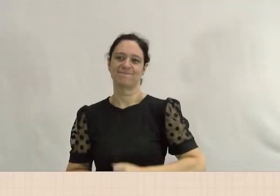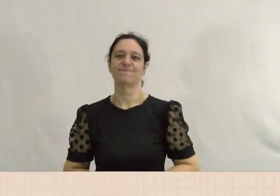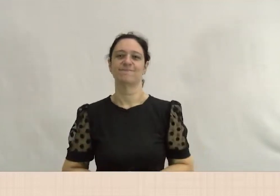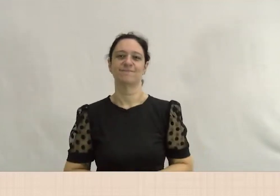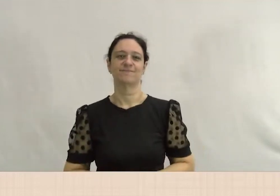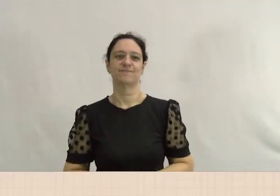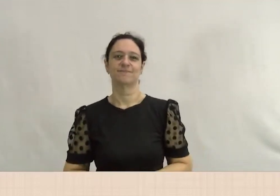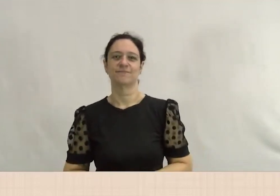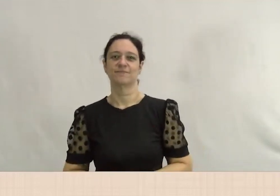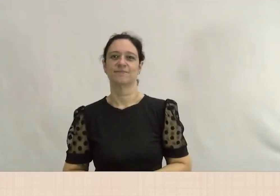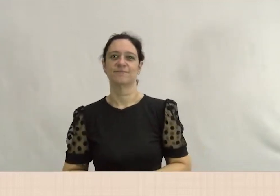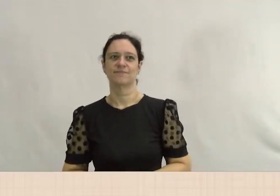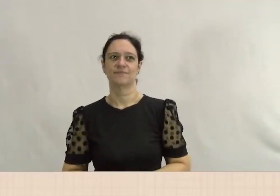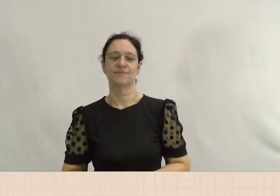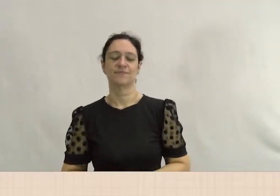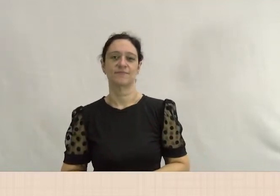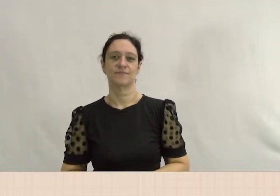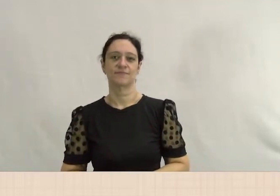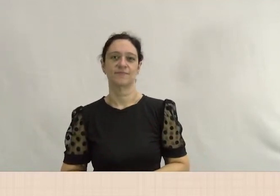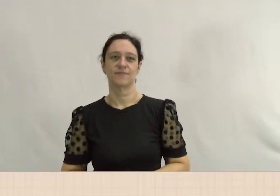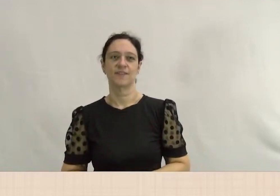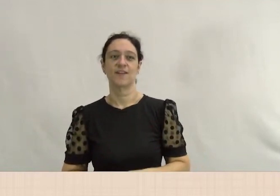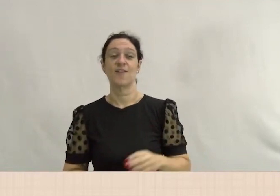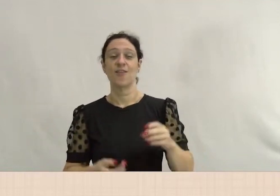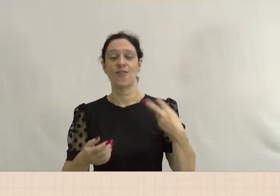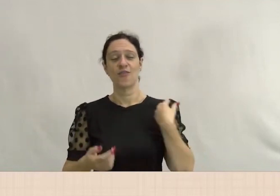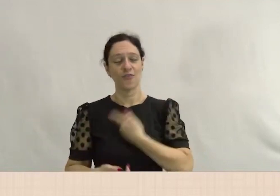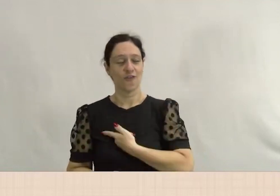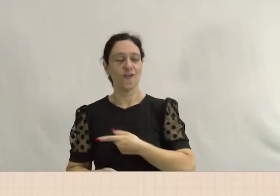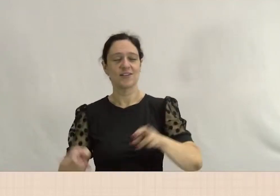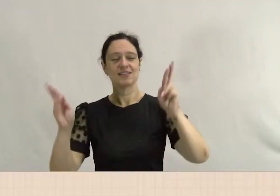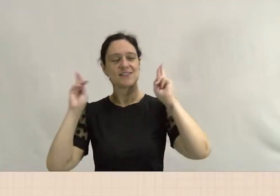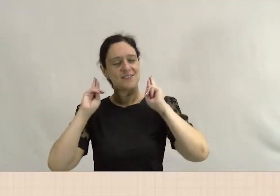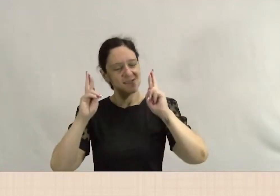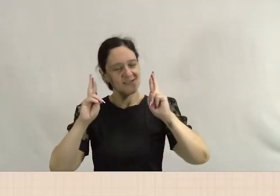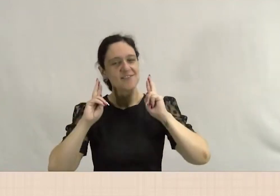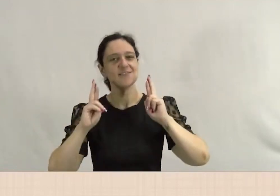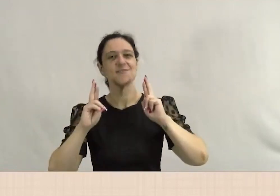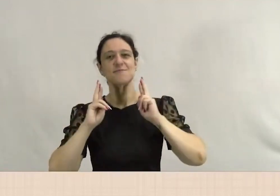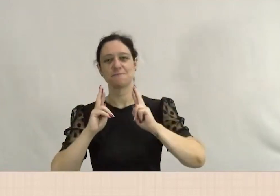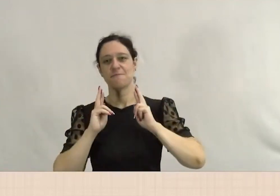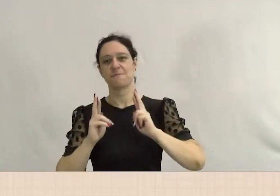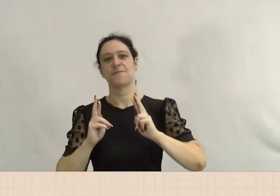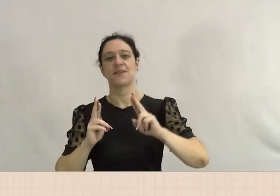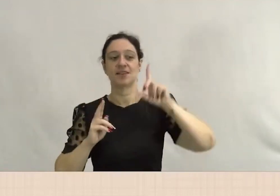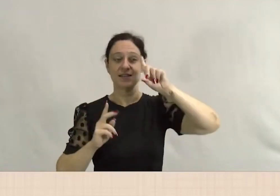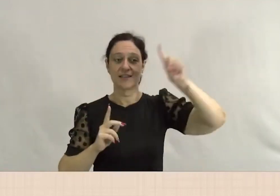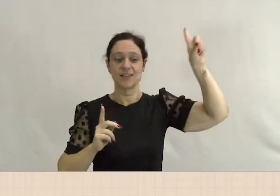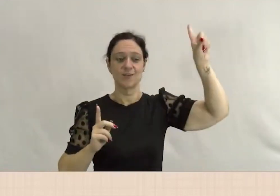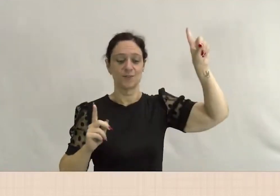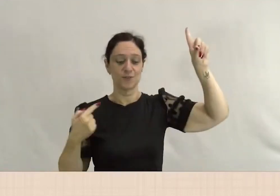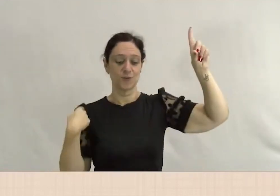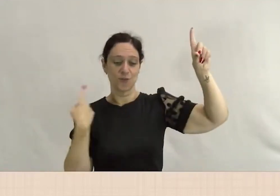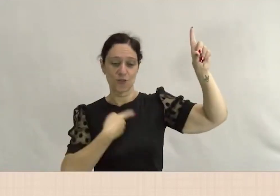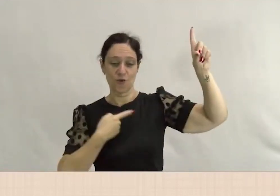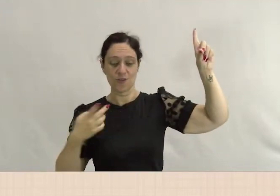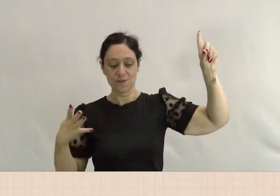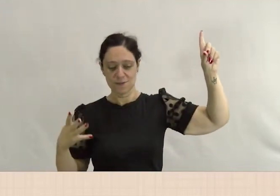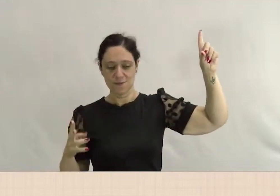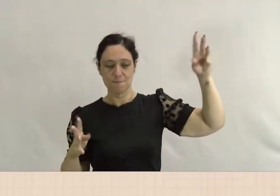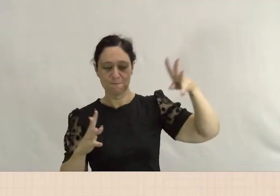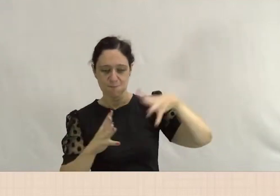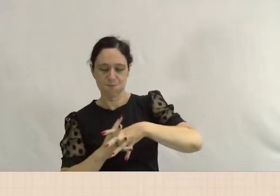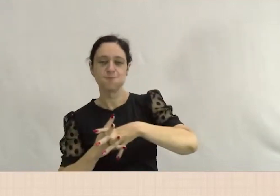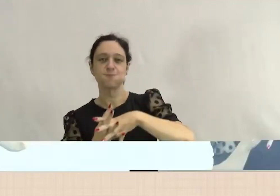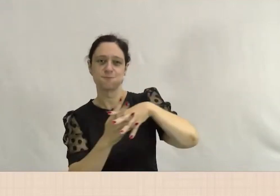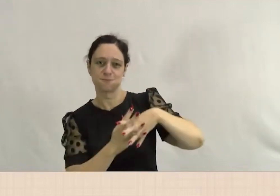eternidade. Irmãos, essa é a nossa esperança, é a nossa glória, a glória que nos espera. Irmãos, eu espero que